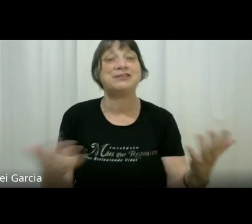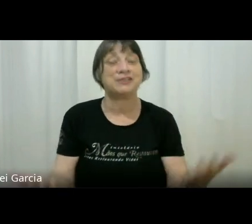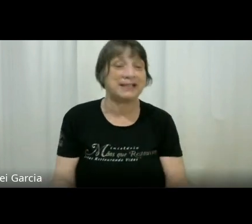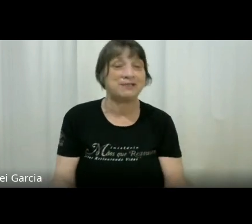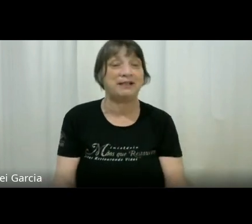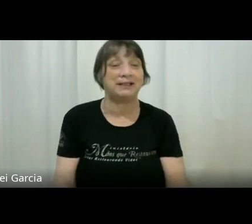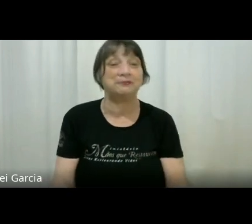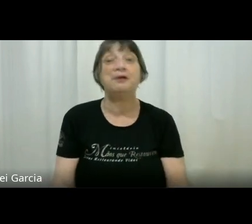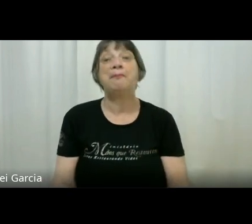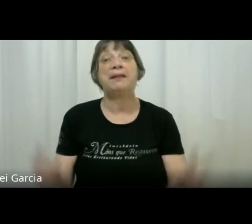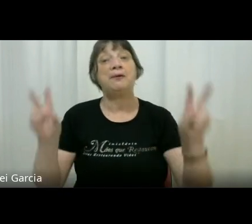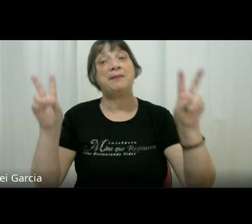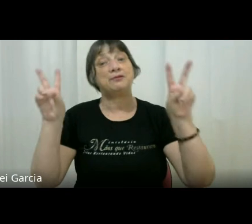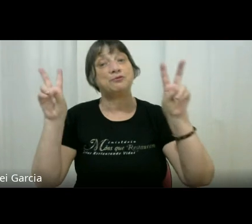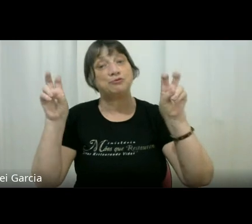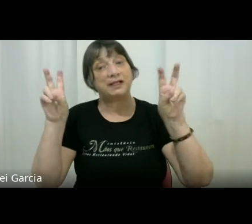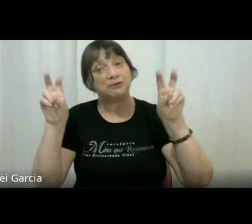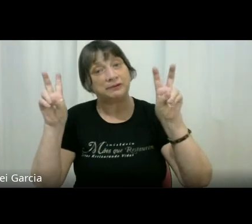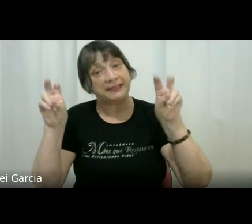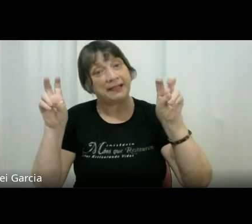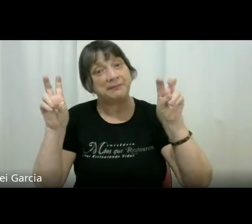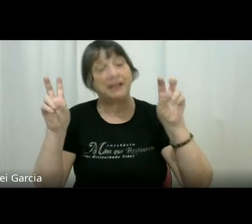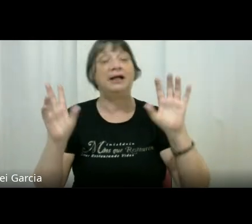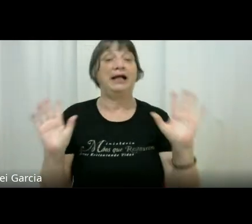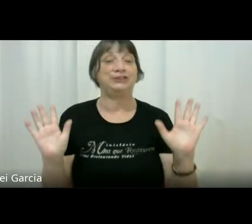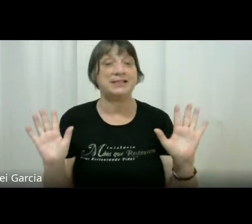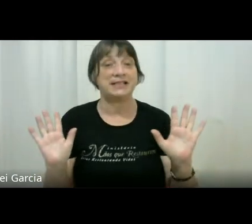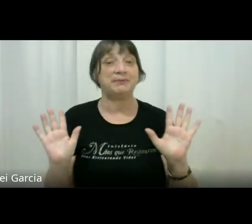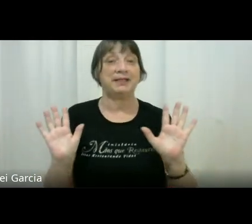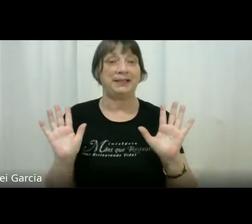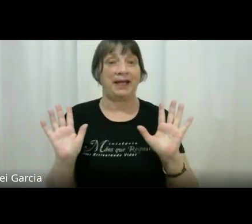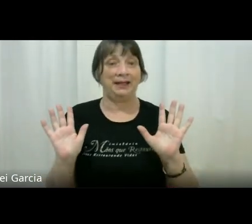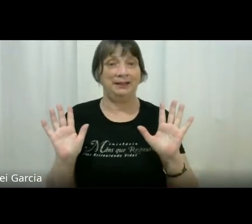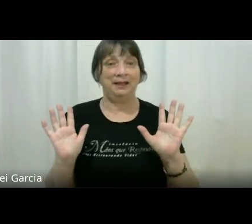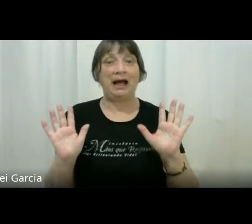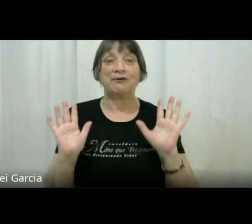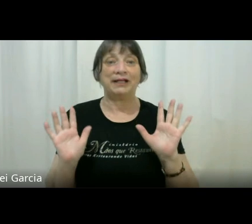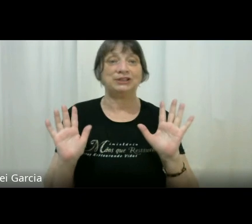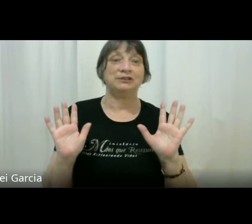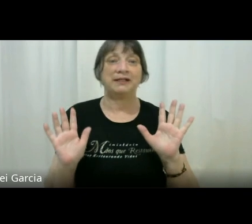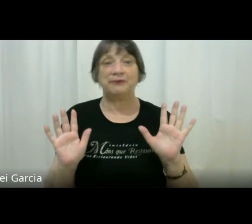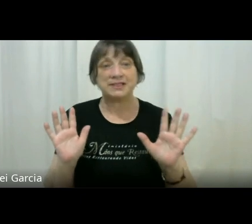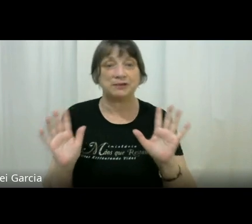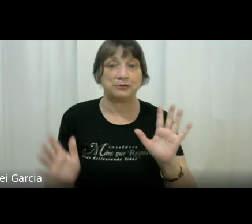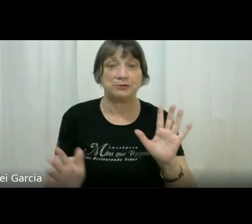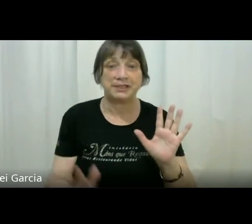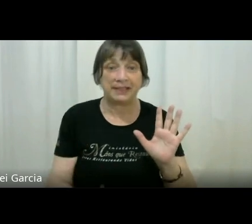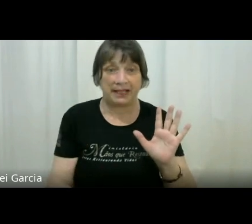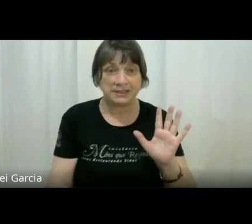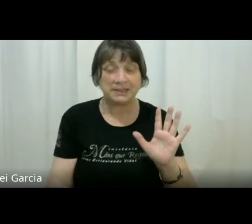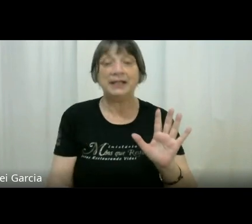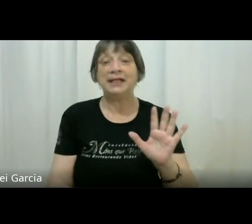é disso que está se falando. Pelo menos o tema, a gente sabe o que é. Agora, a gente não vai conhecer todos